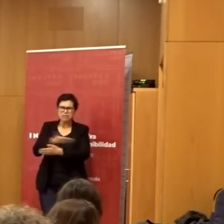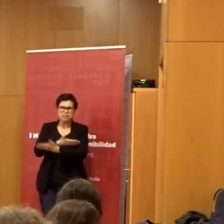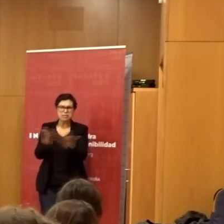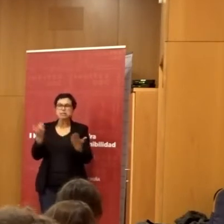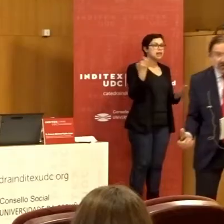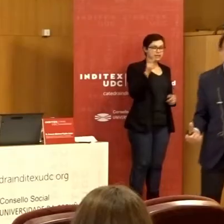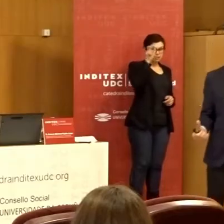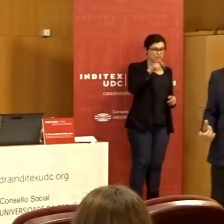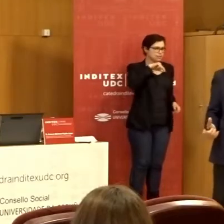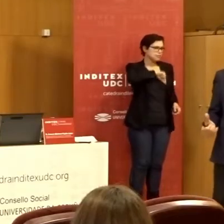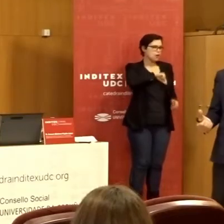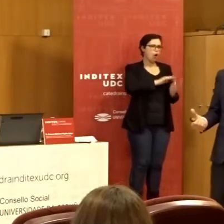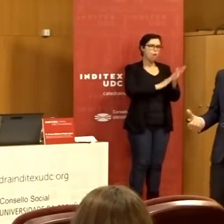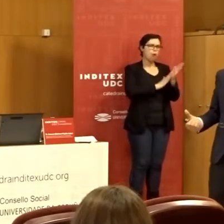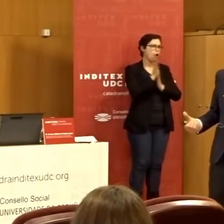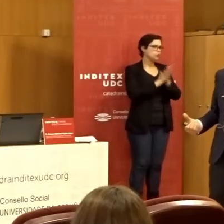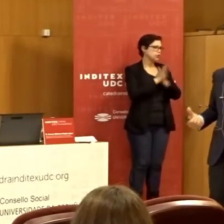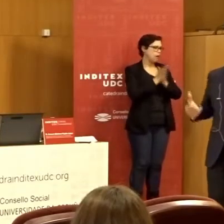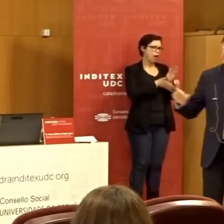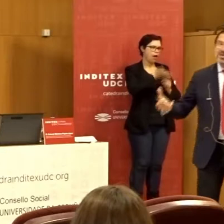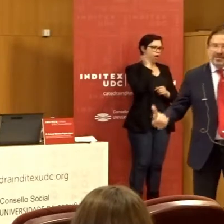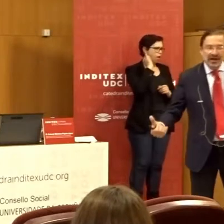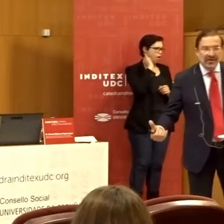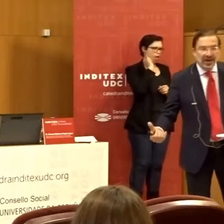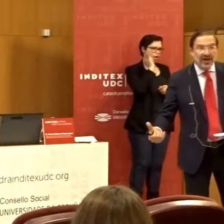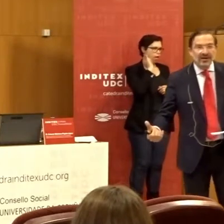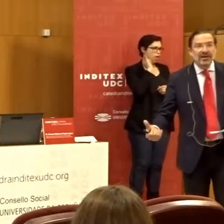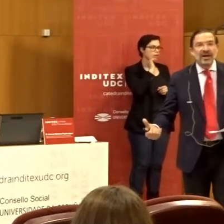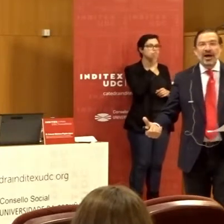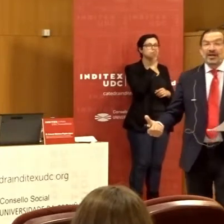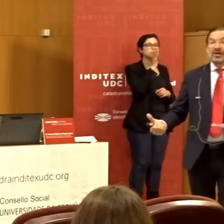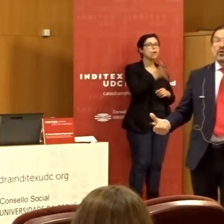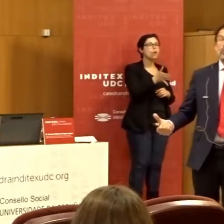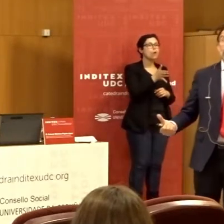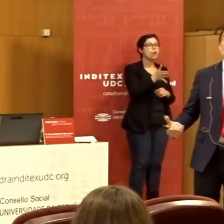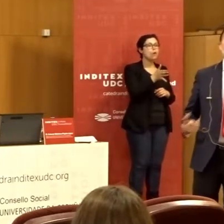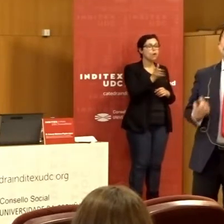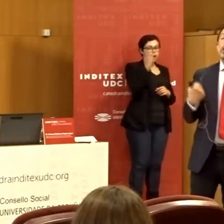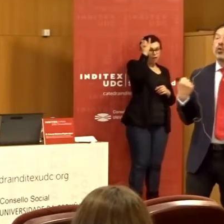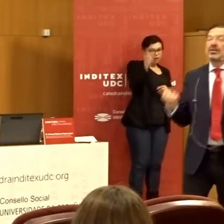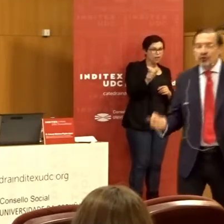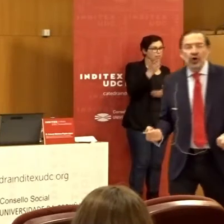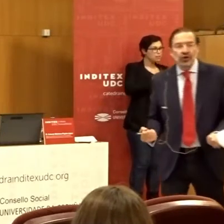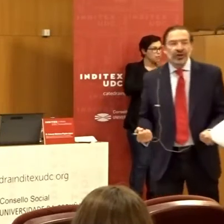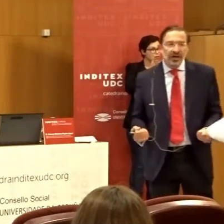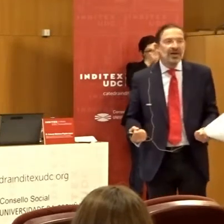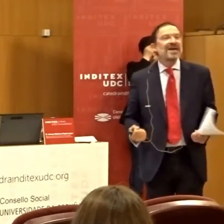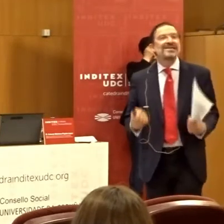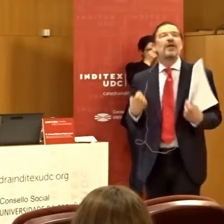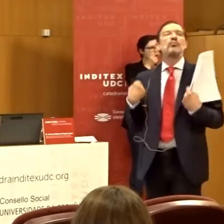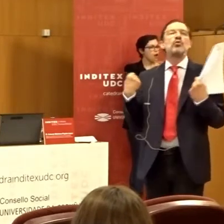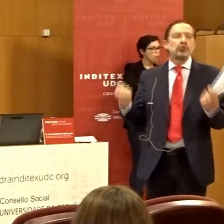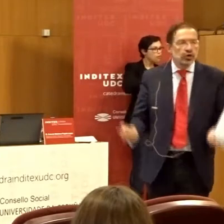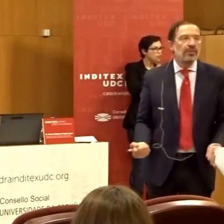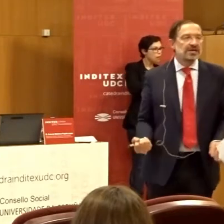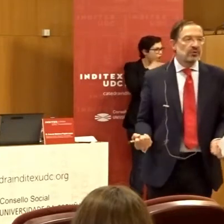la motivación, porque les cuesta llegar a tener un puesto de trabajo y cuando lo tienen